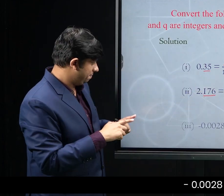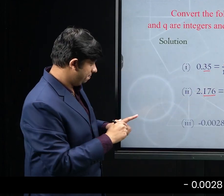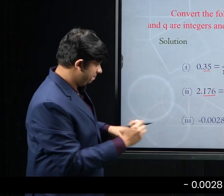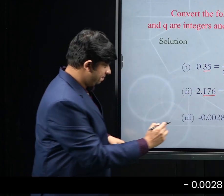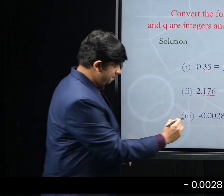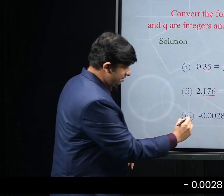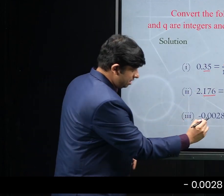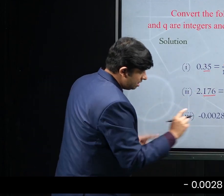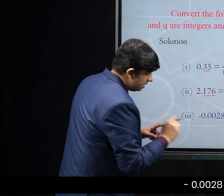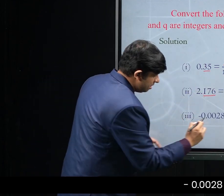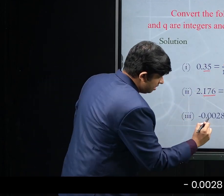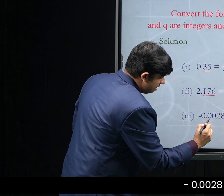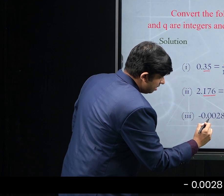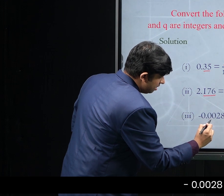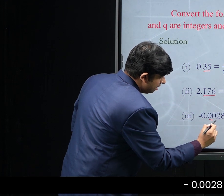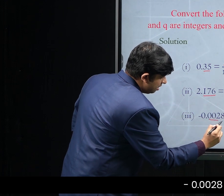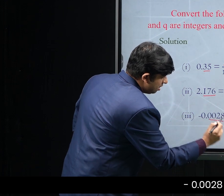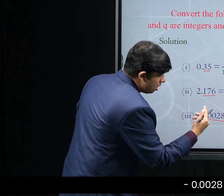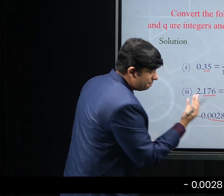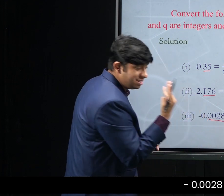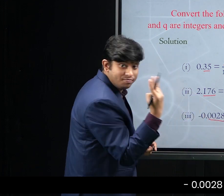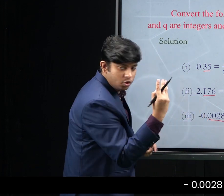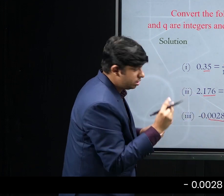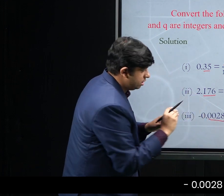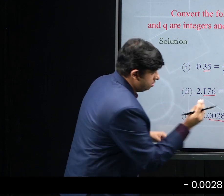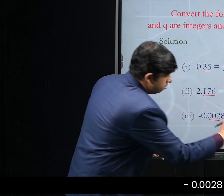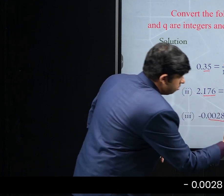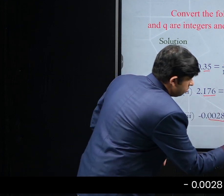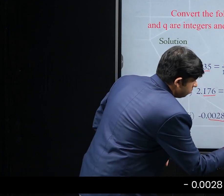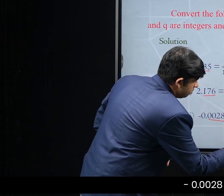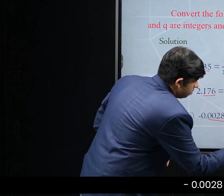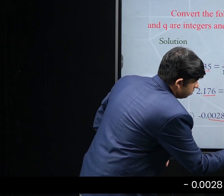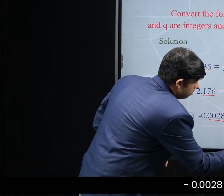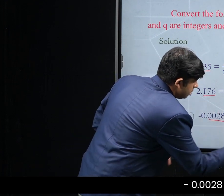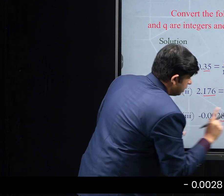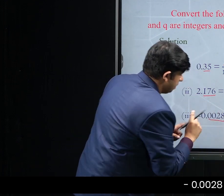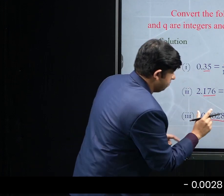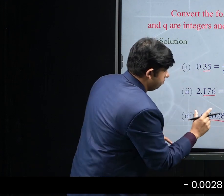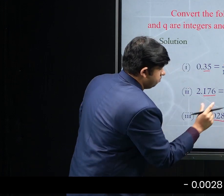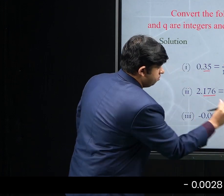Minus 0.0028 is equals to minus 28 by 10,000 is equals to